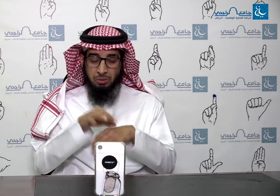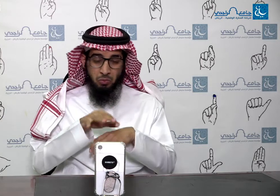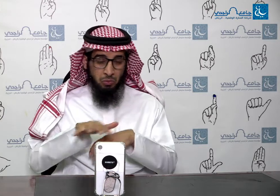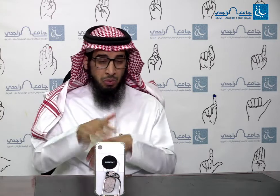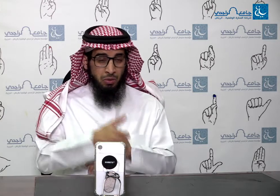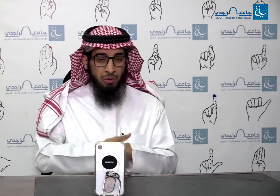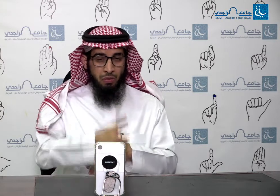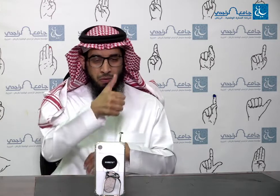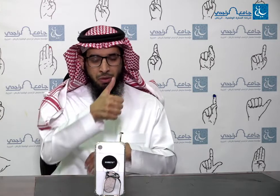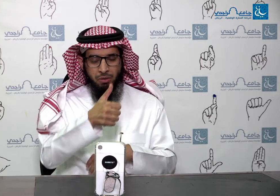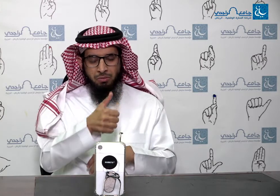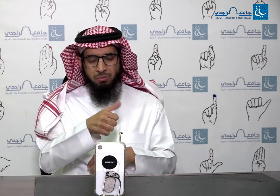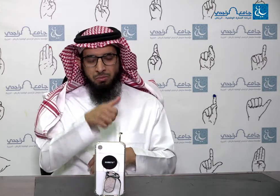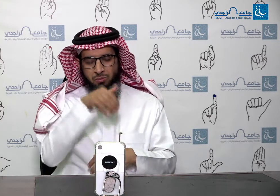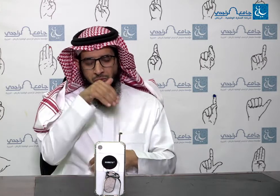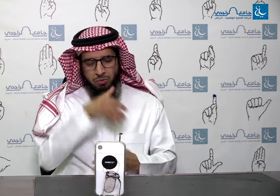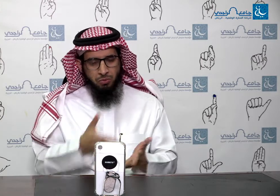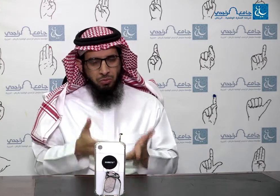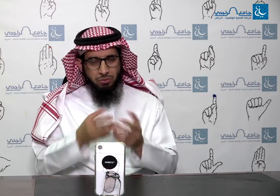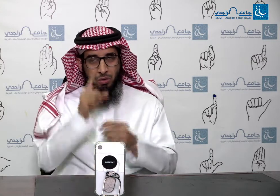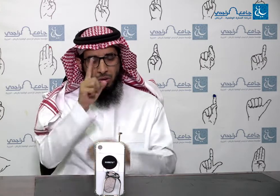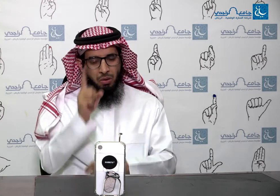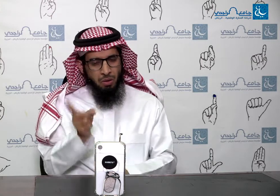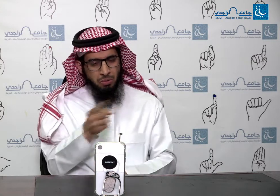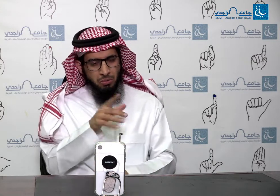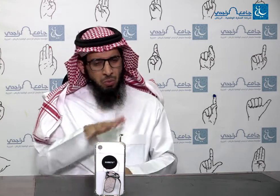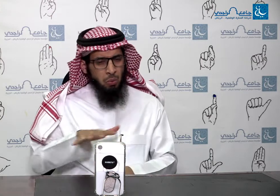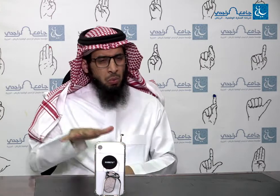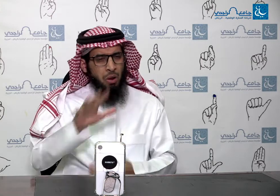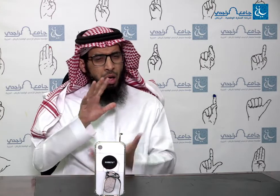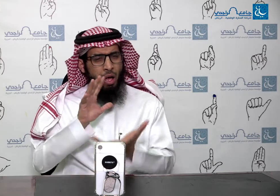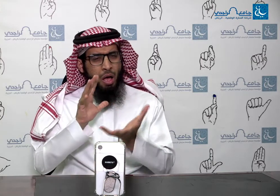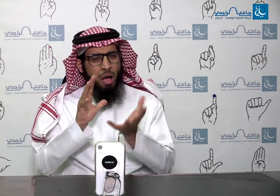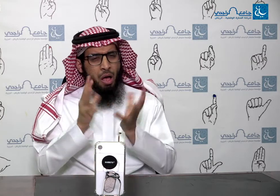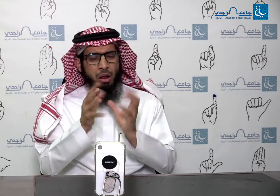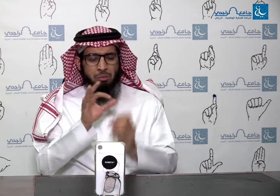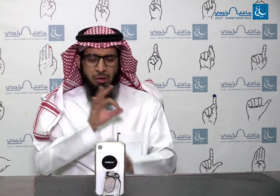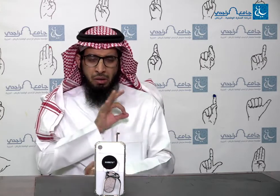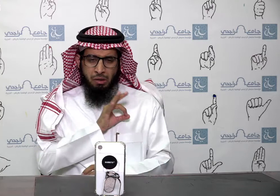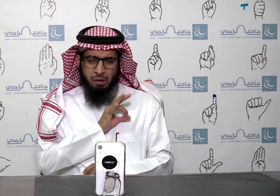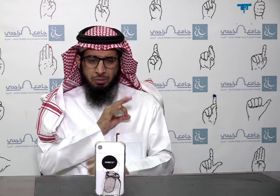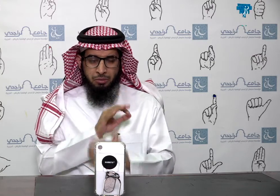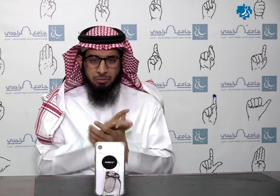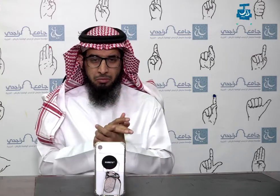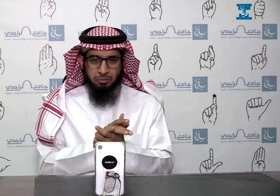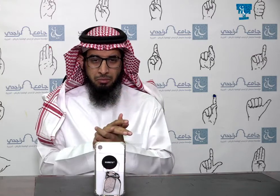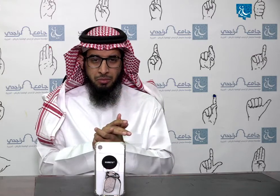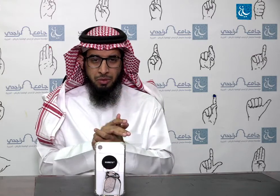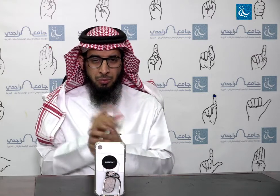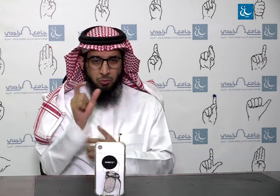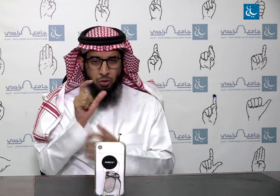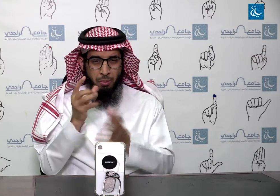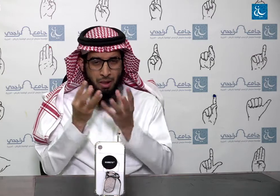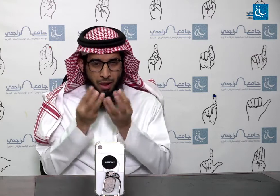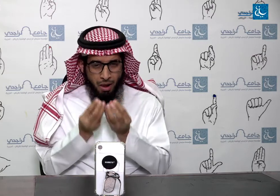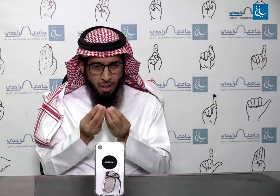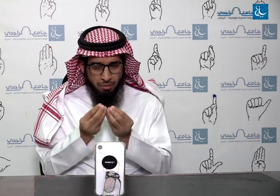أرسله ربنا رحمةً للعالمين، فكثر به بعد قلة، وأغنى